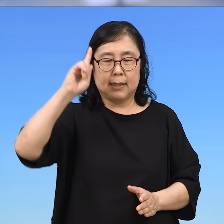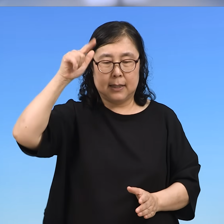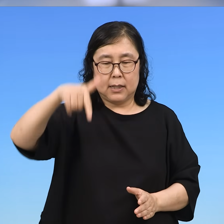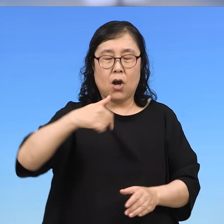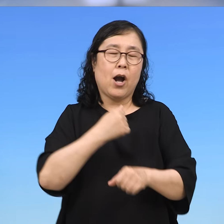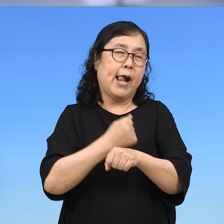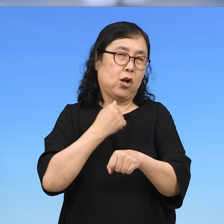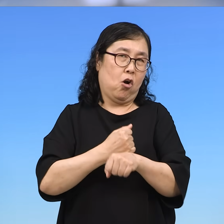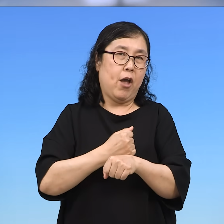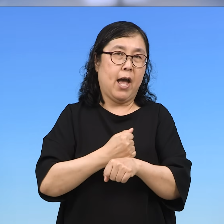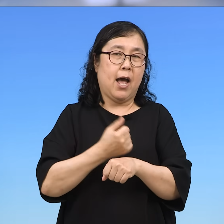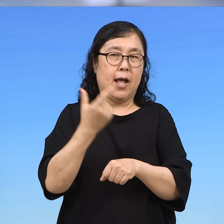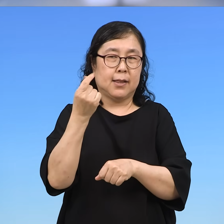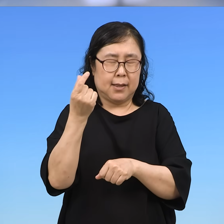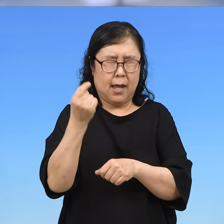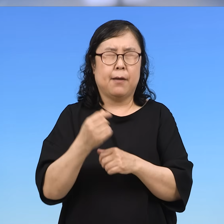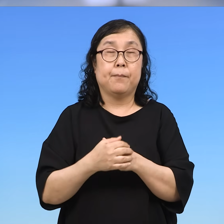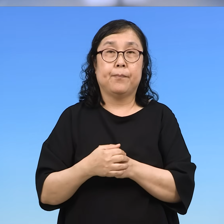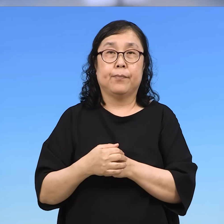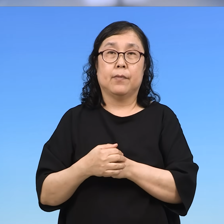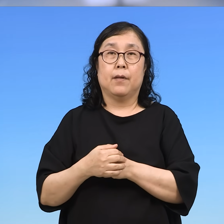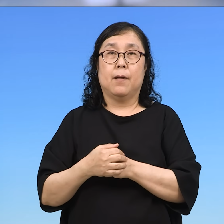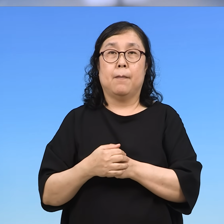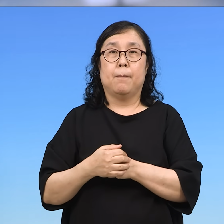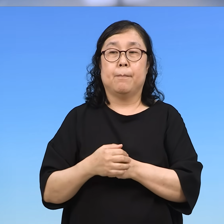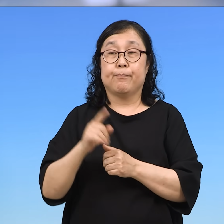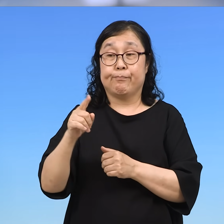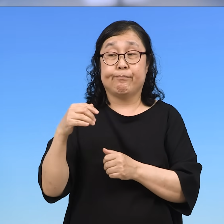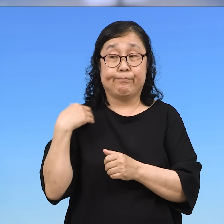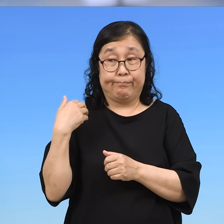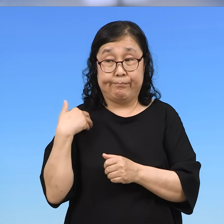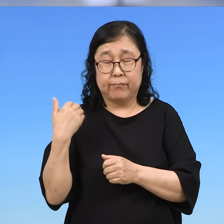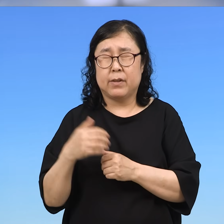거야. 너 그거 모르지?